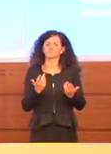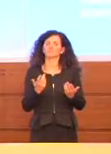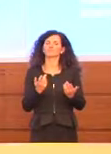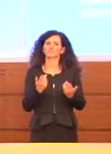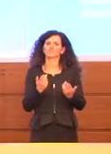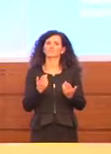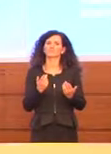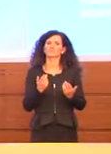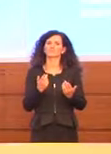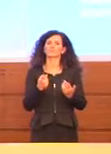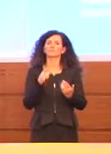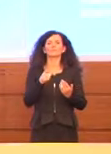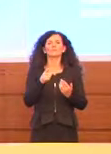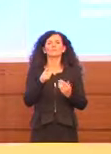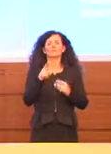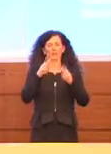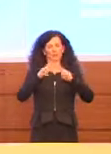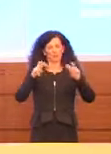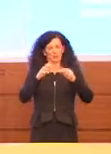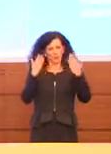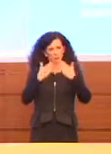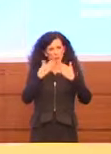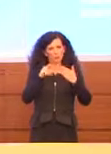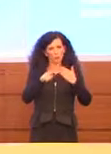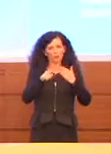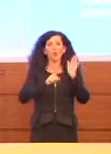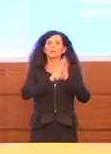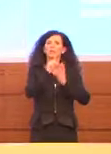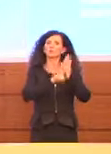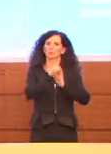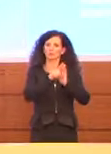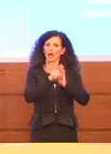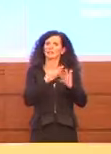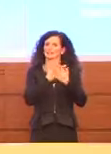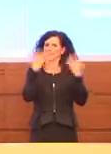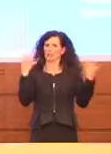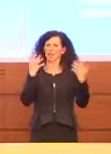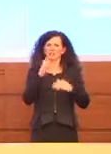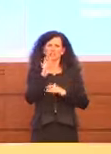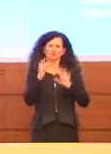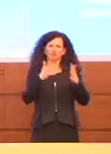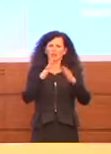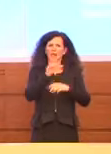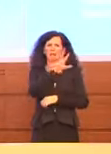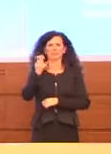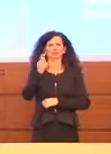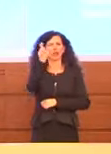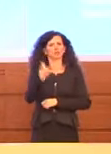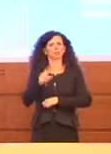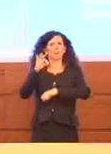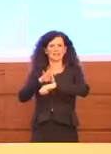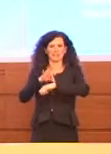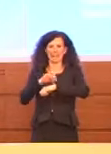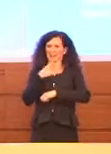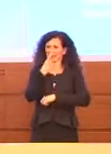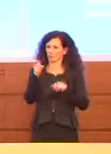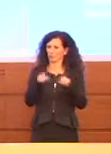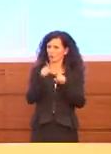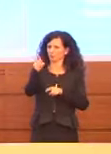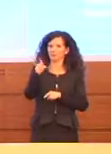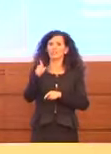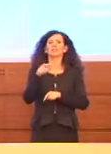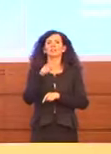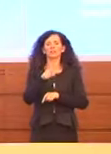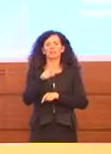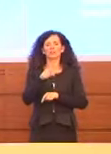da dei risultati molto chiari su questo gruppo di pazienti che sono circa 300 pazienti come ha detto lei nell'arco di le